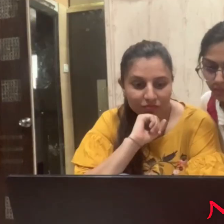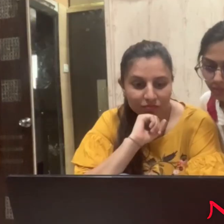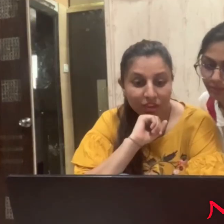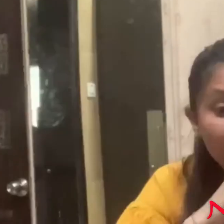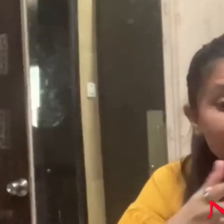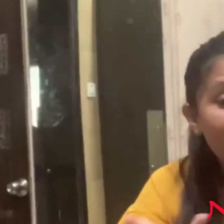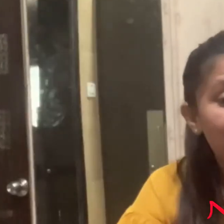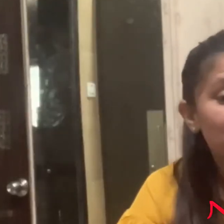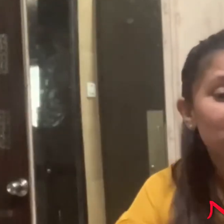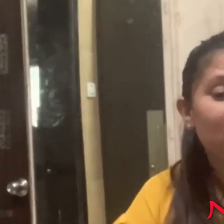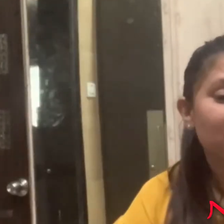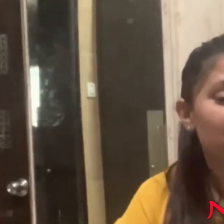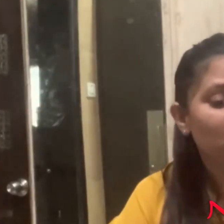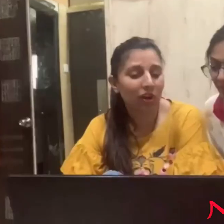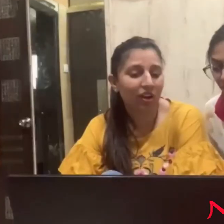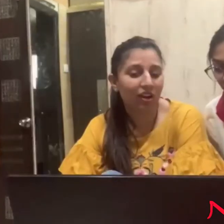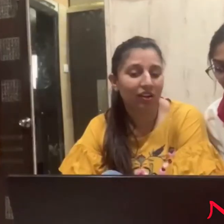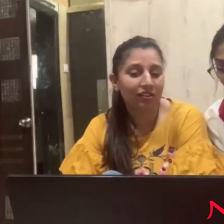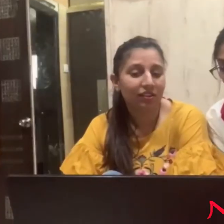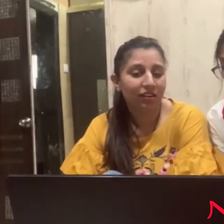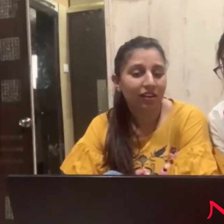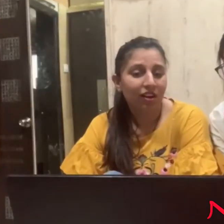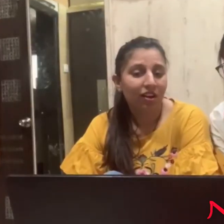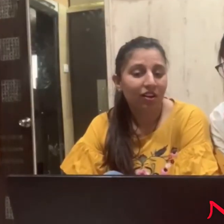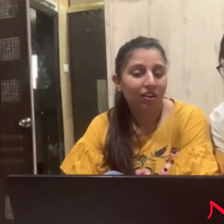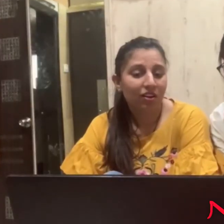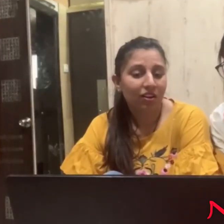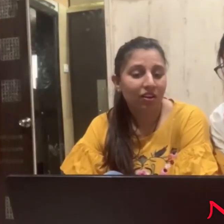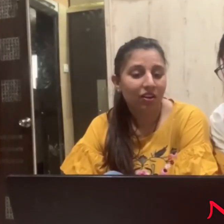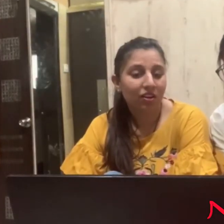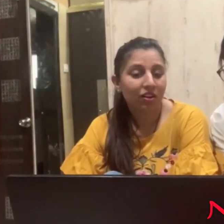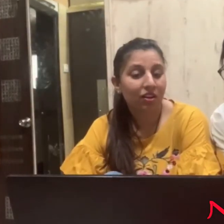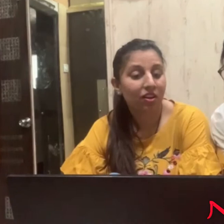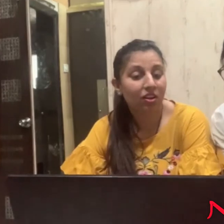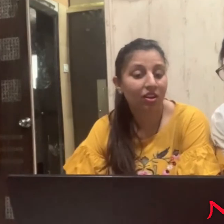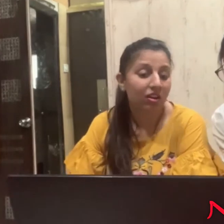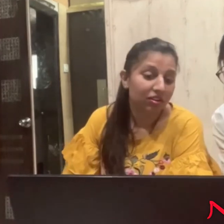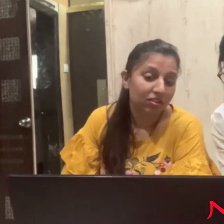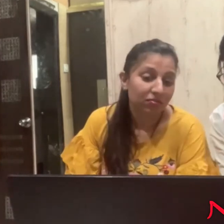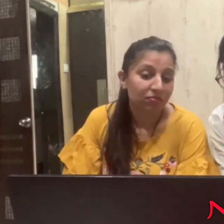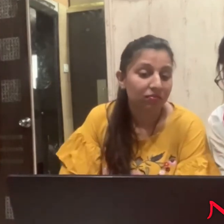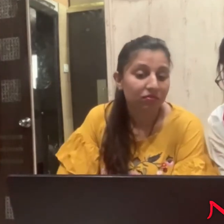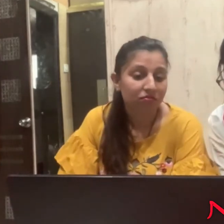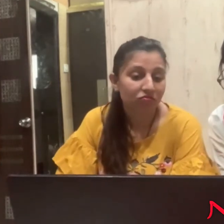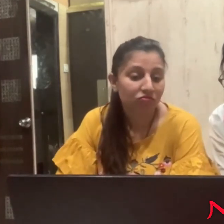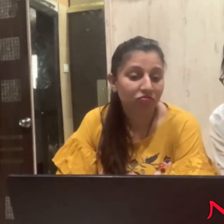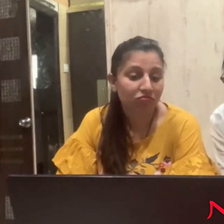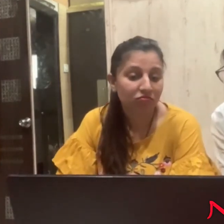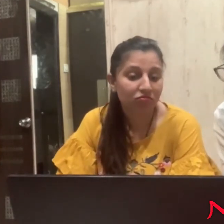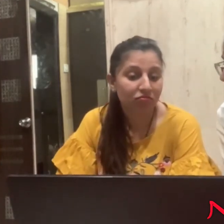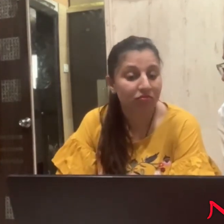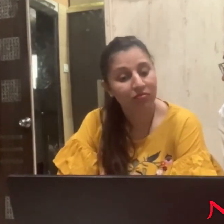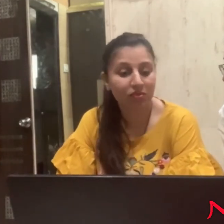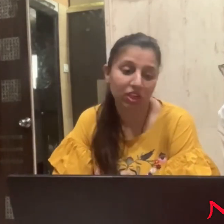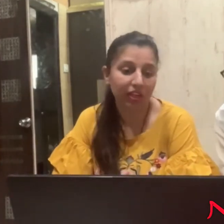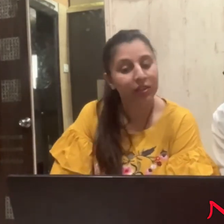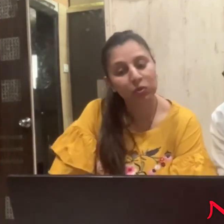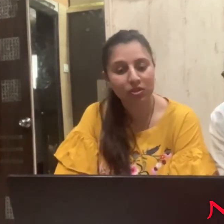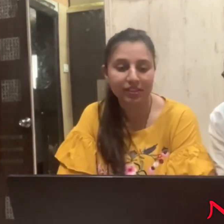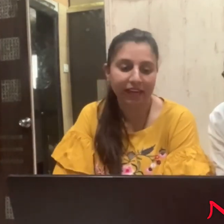तो ये एपिसोड खत्म हो गया जा दूसरा लगाते दूसरा एपिसोड देखते इसका ठीक है चलेगा दूसरा सेकंड